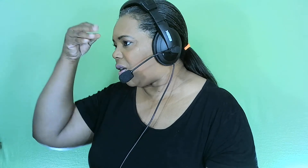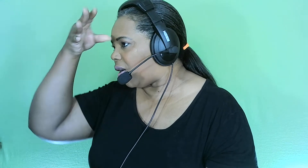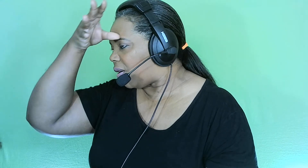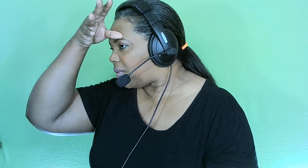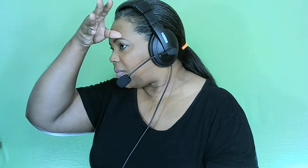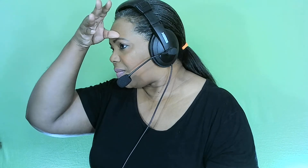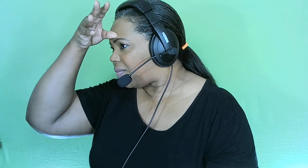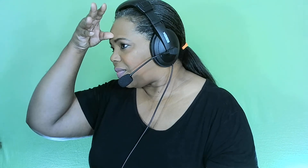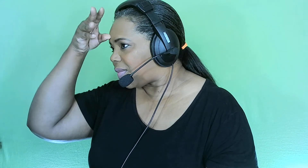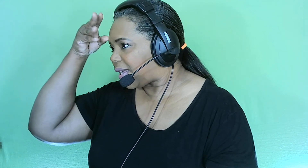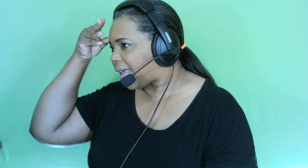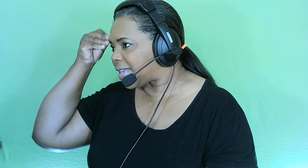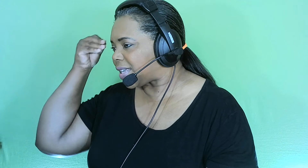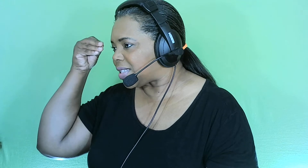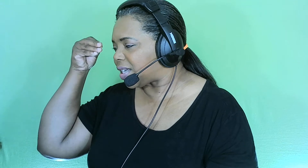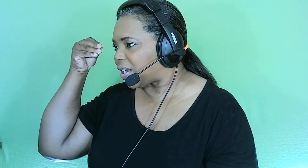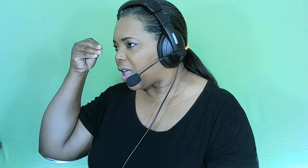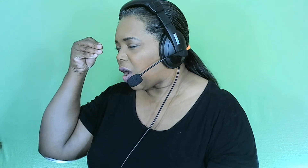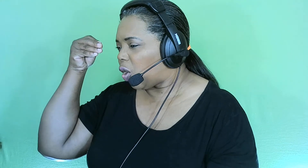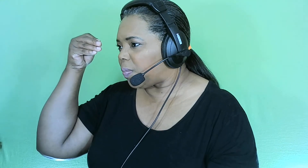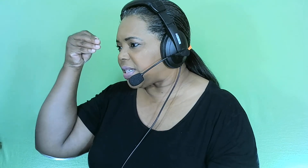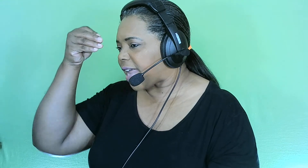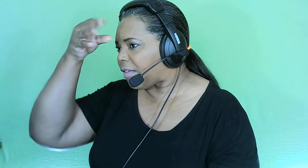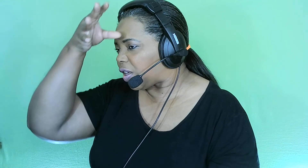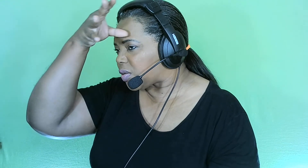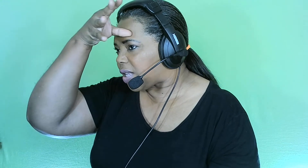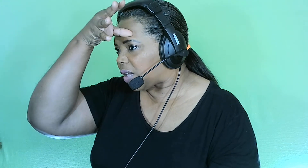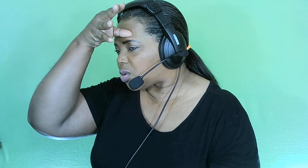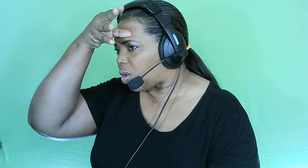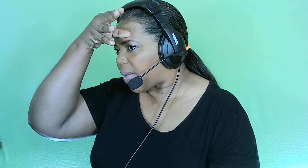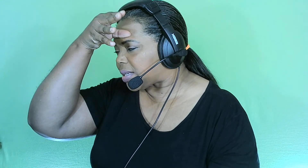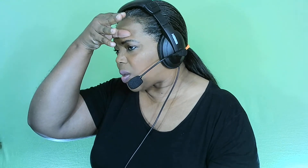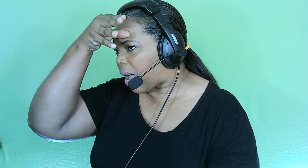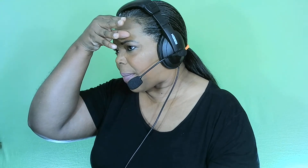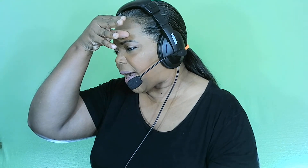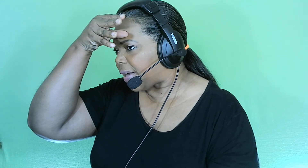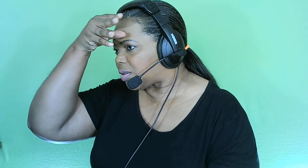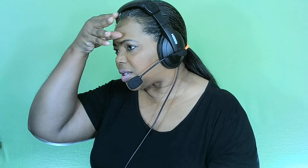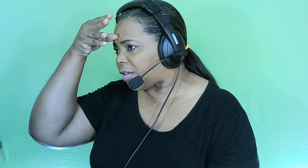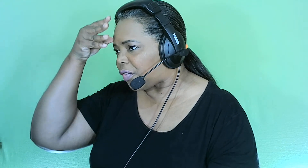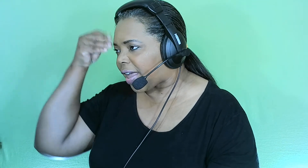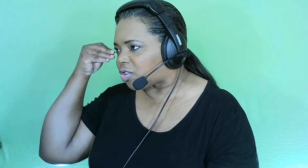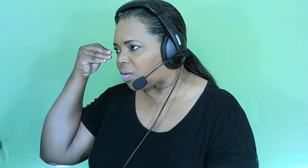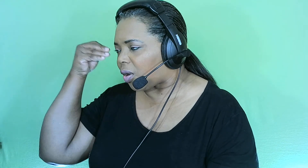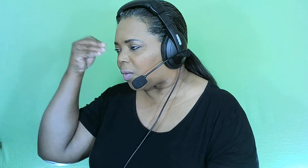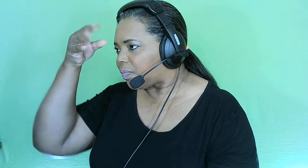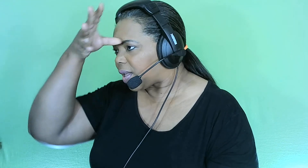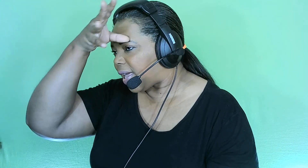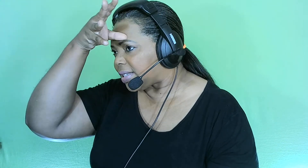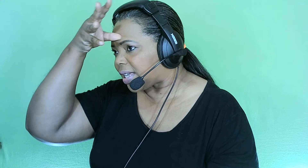ó. Esquecer. Observe que os dedos começam abertos e fecham, ó.